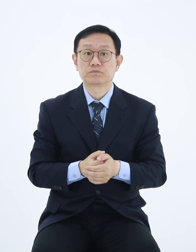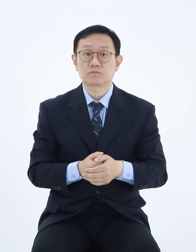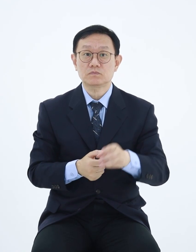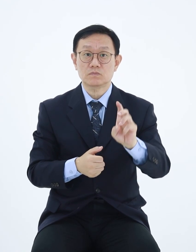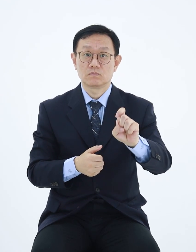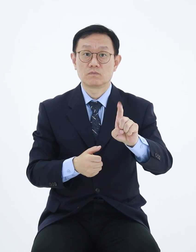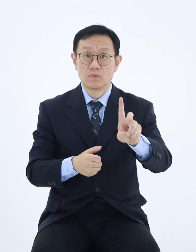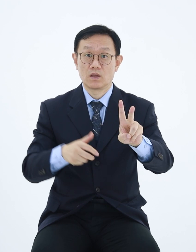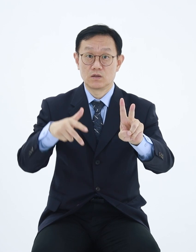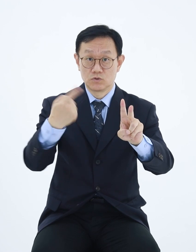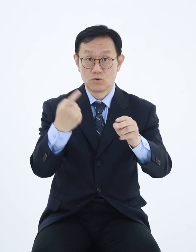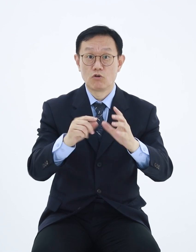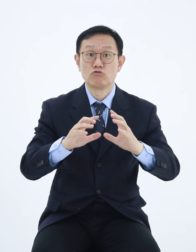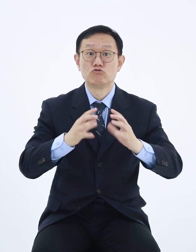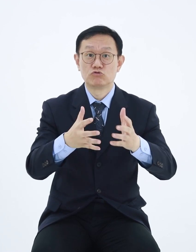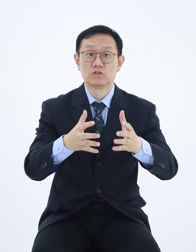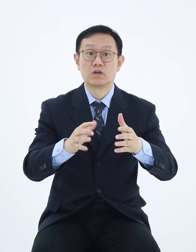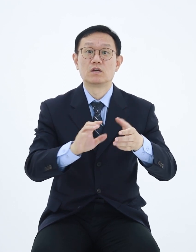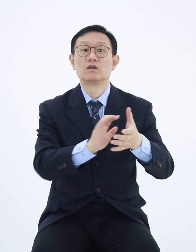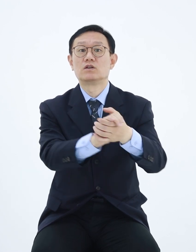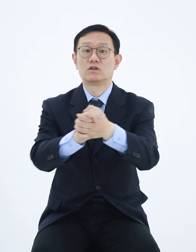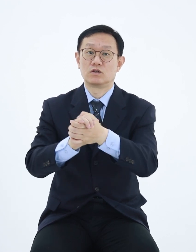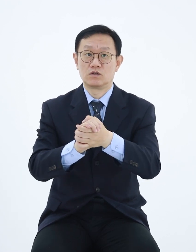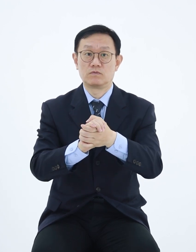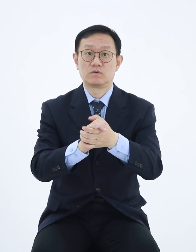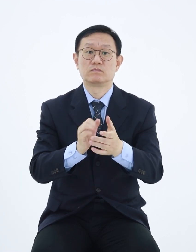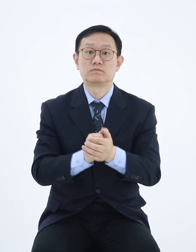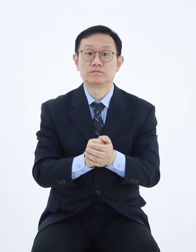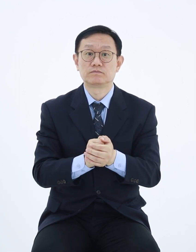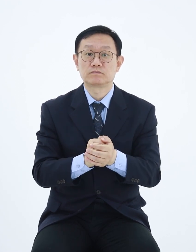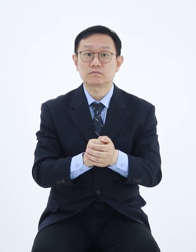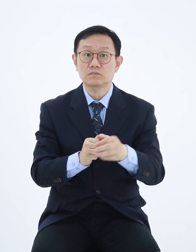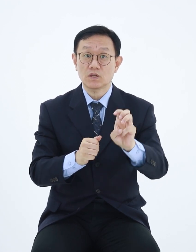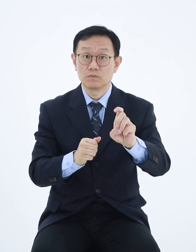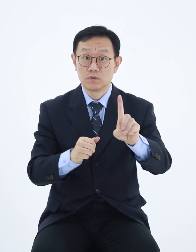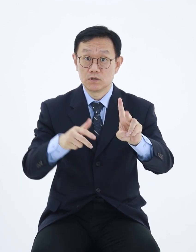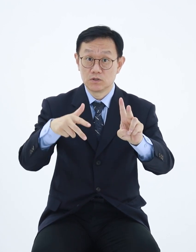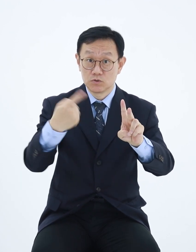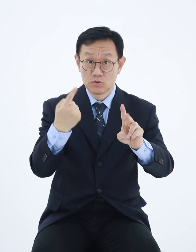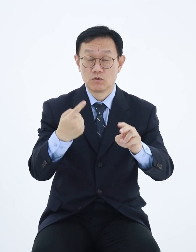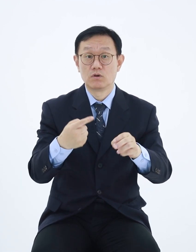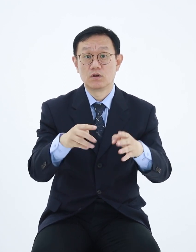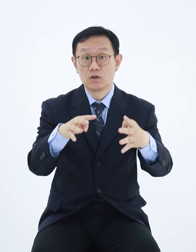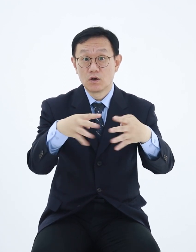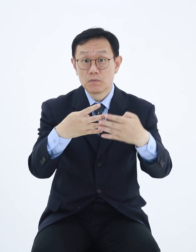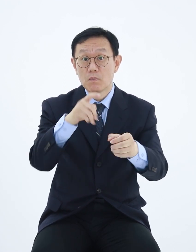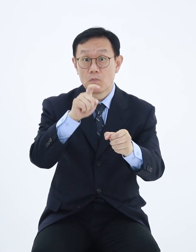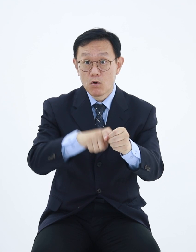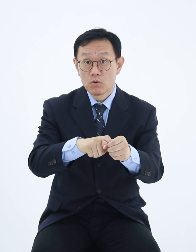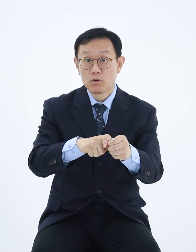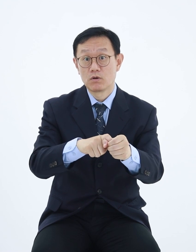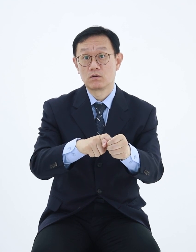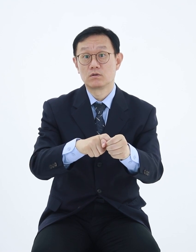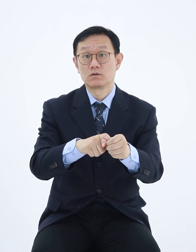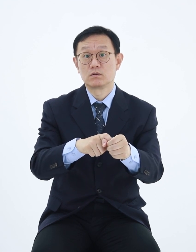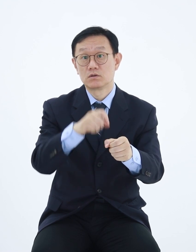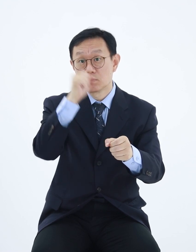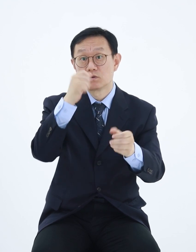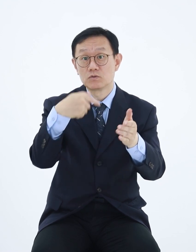제32조 국제협력. 협약 제32조는 협약의 목적과 목표의 실현을 위한 국제협력의